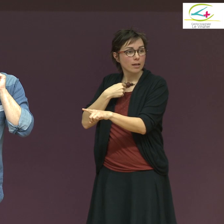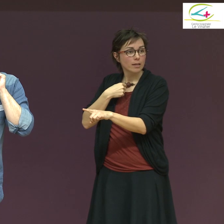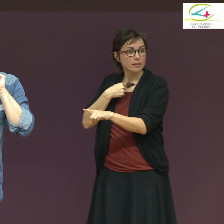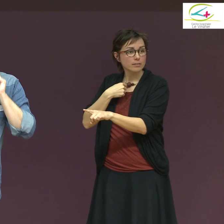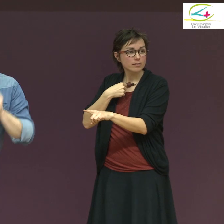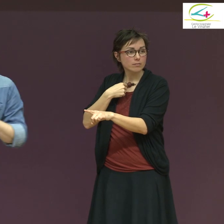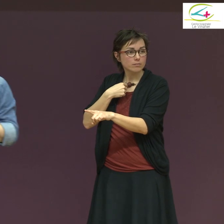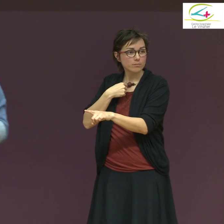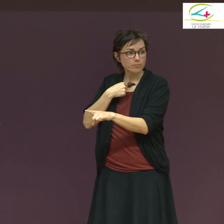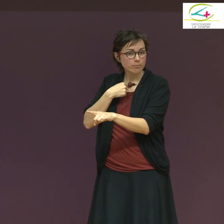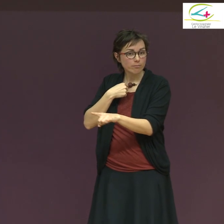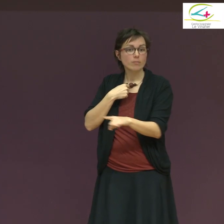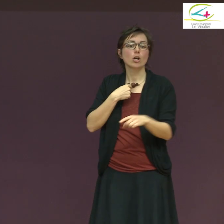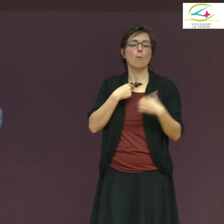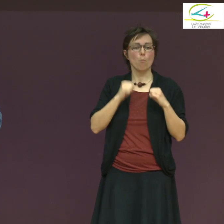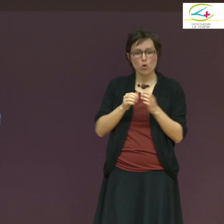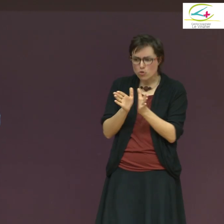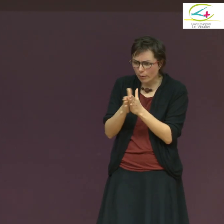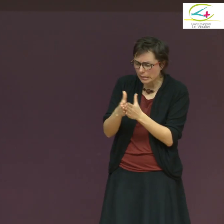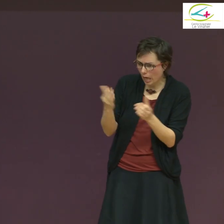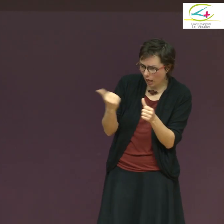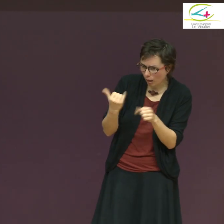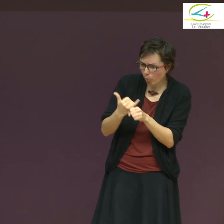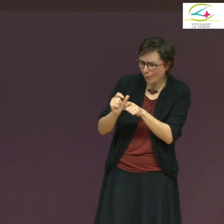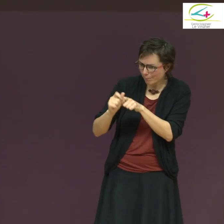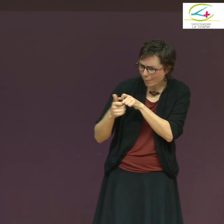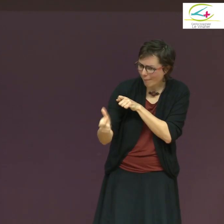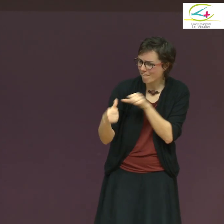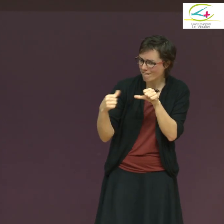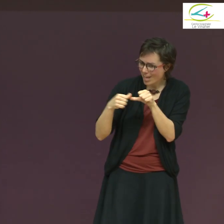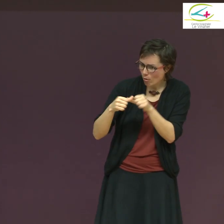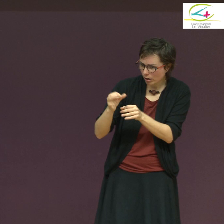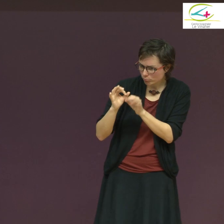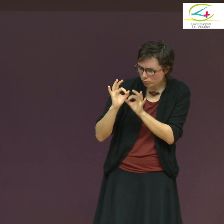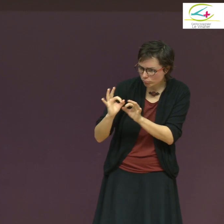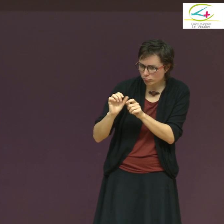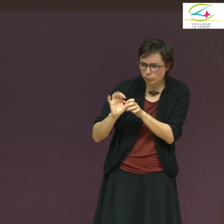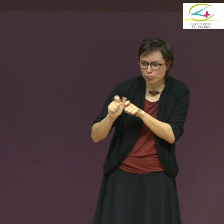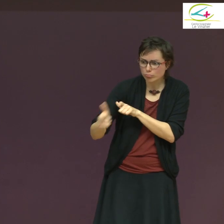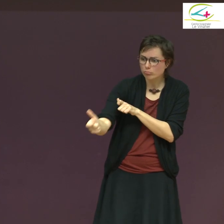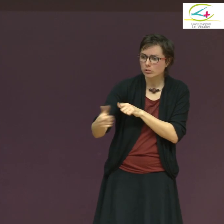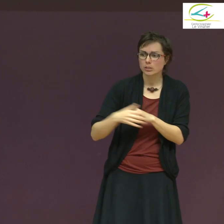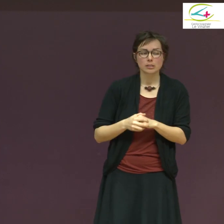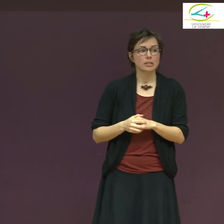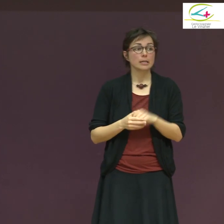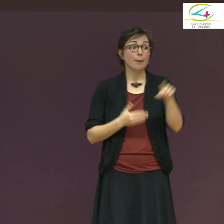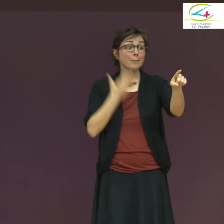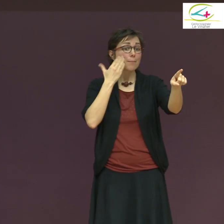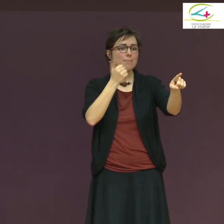plan précis déjà. D'accord. Un plan précis. D'accord.